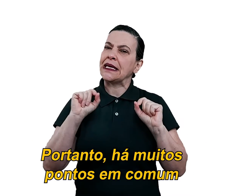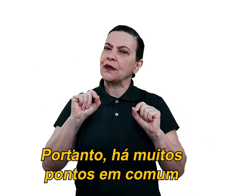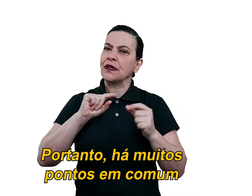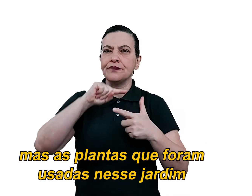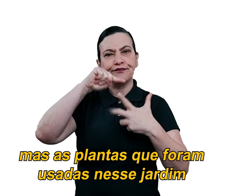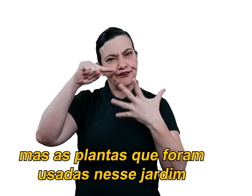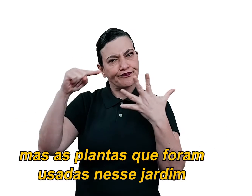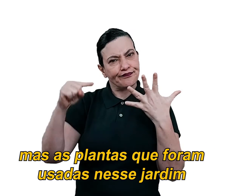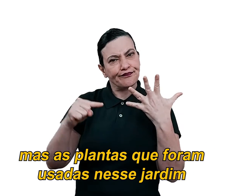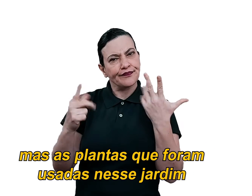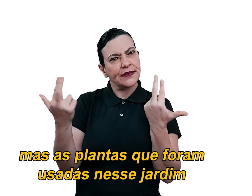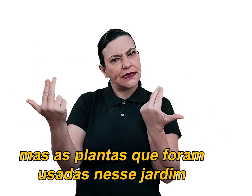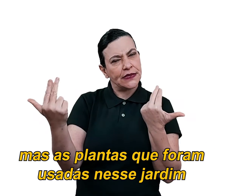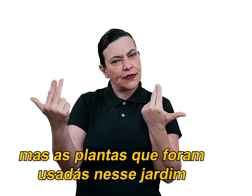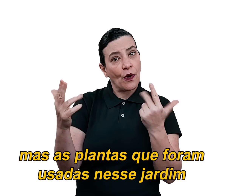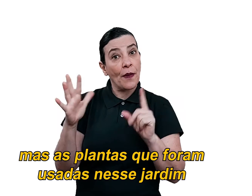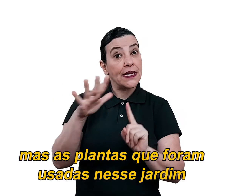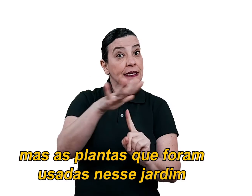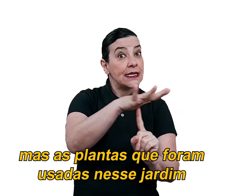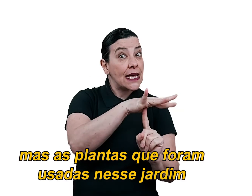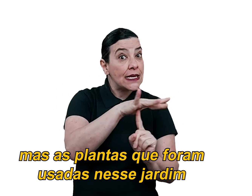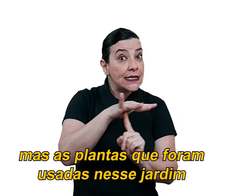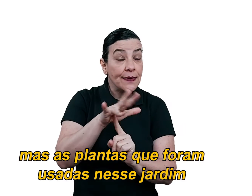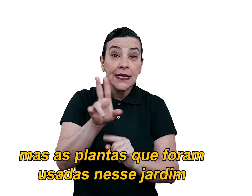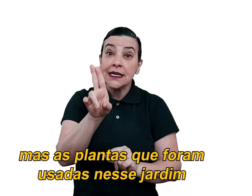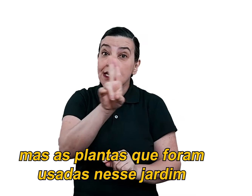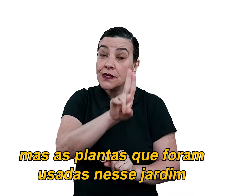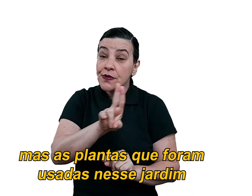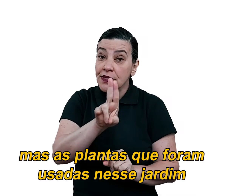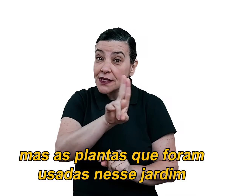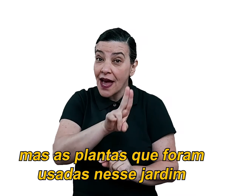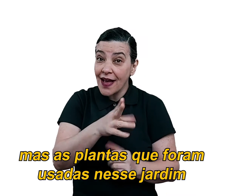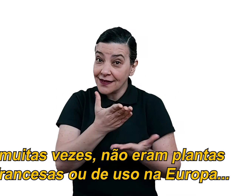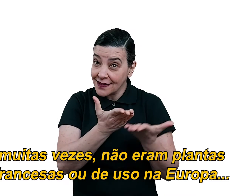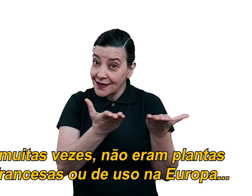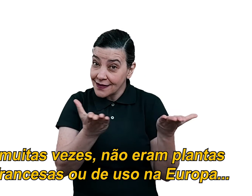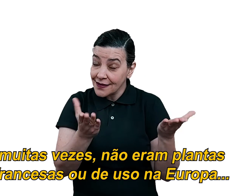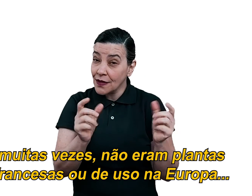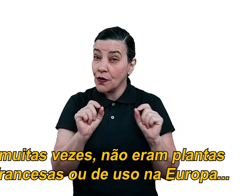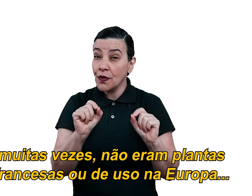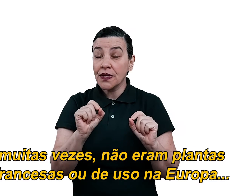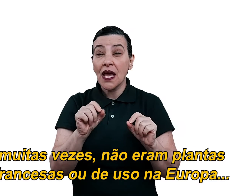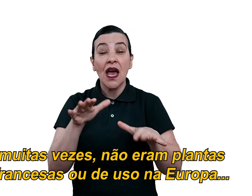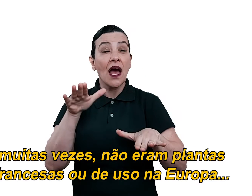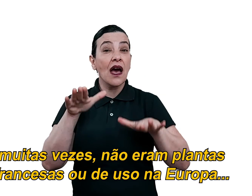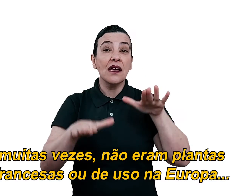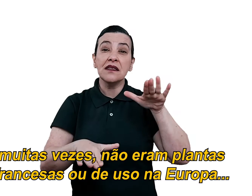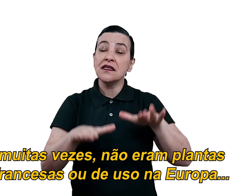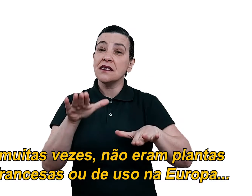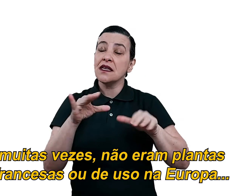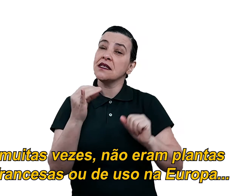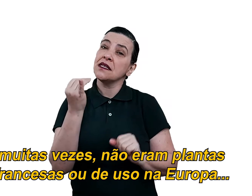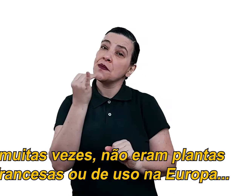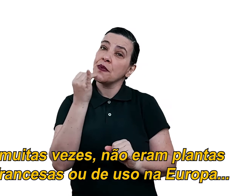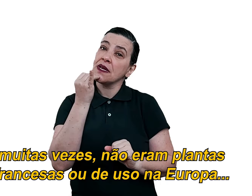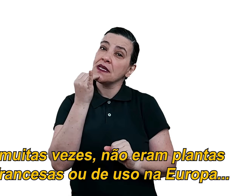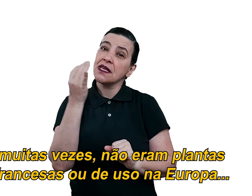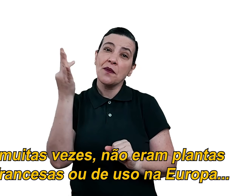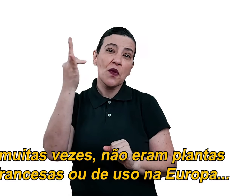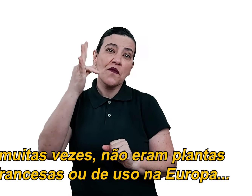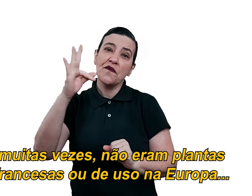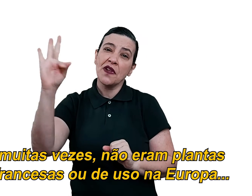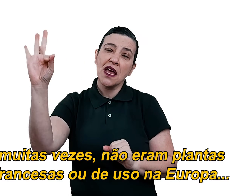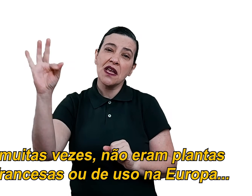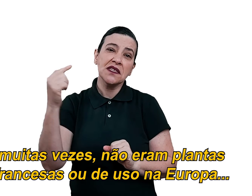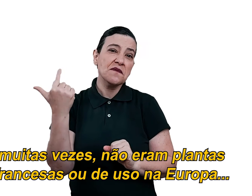em comum. Mas as plantas que foram usadas nesse jardim, muitas vezes não eram plantas